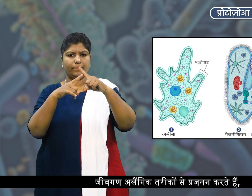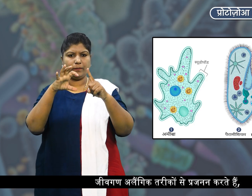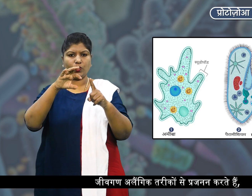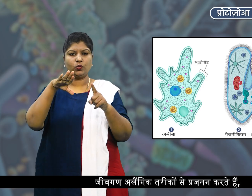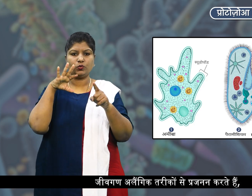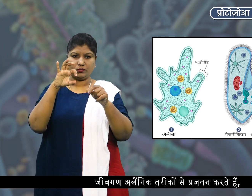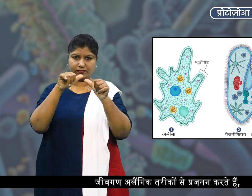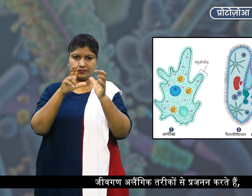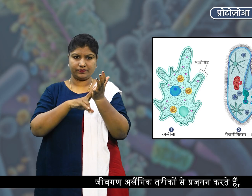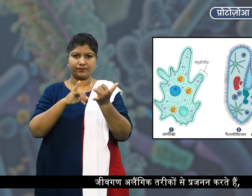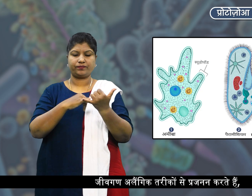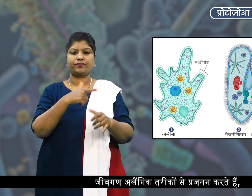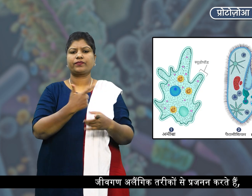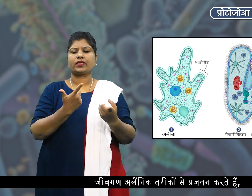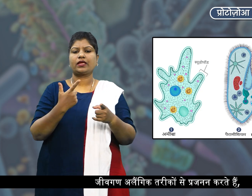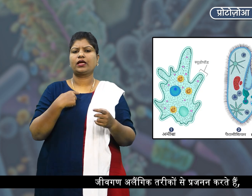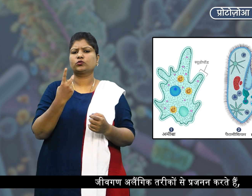के प्रजनन करते हैं।